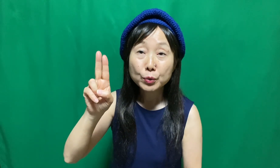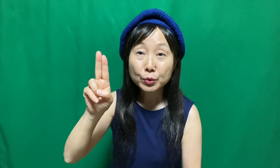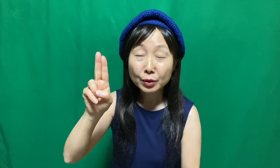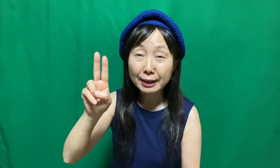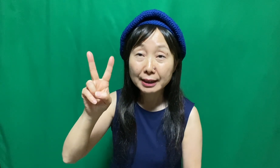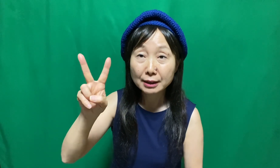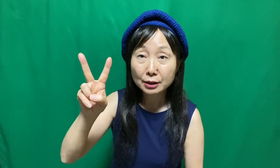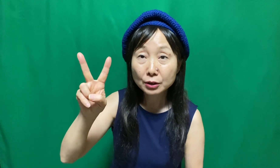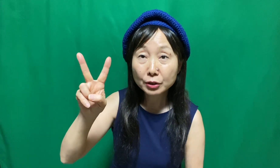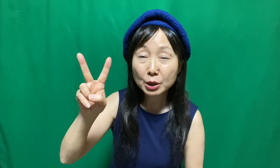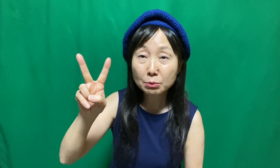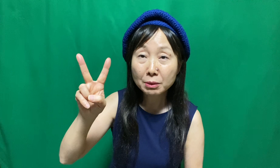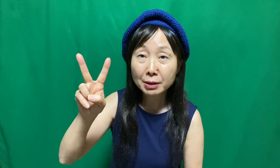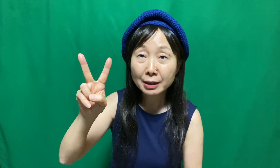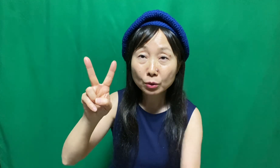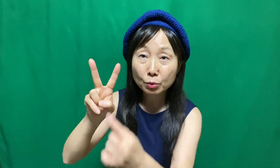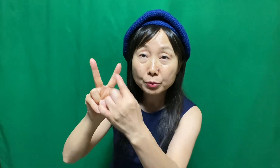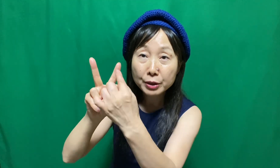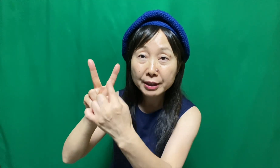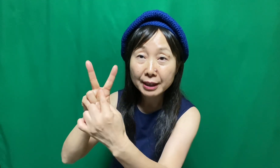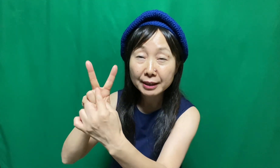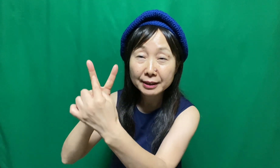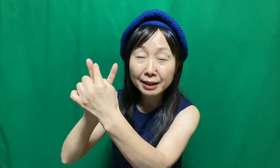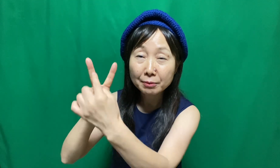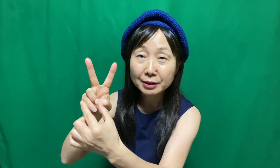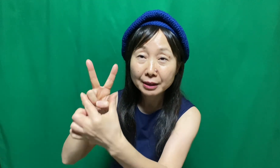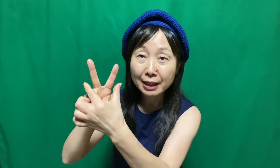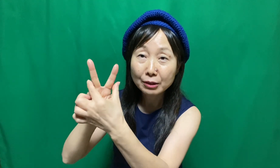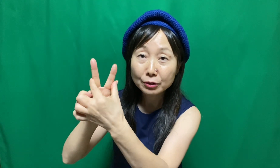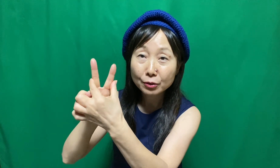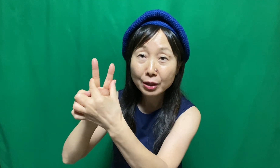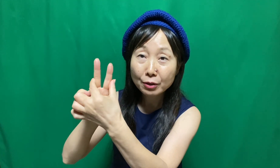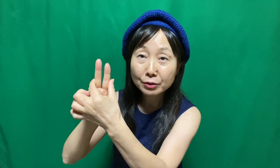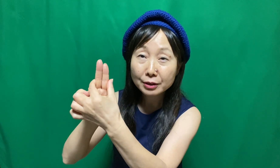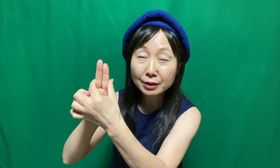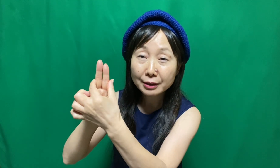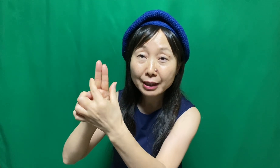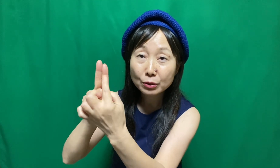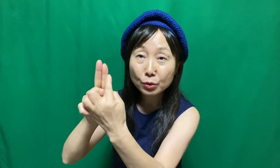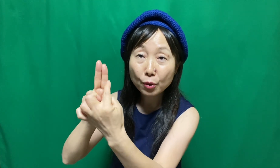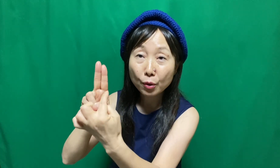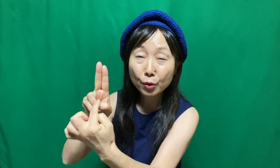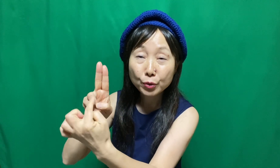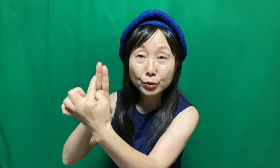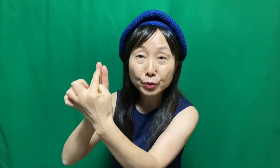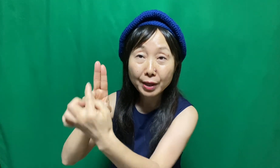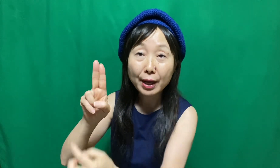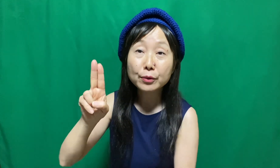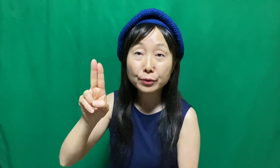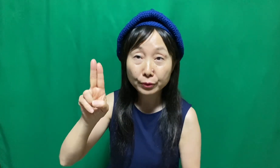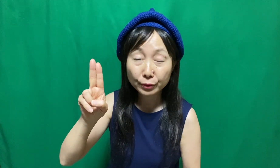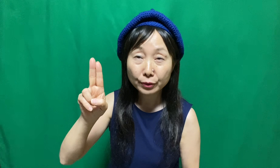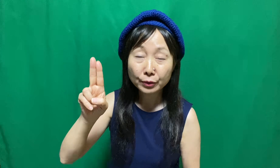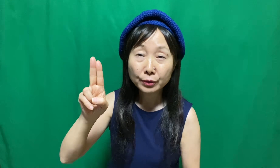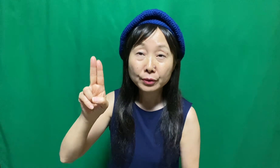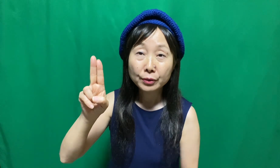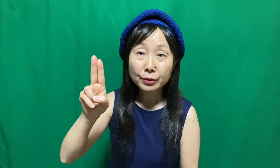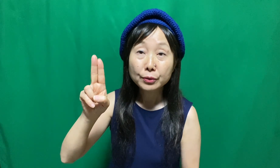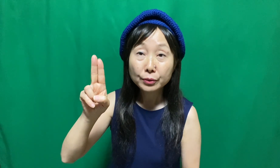の形、チョキのままだと V になっちゃいますから、これをくっつけると U で、うう